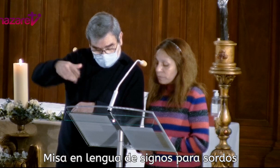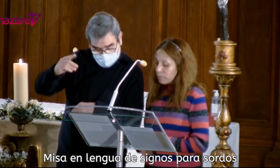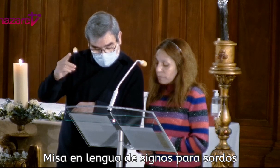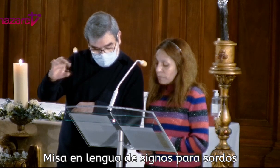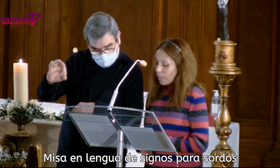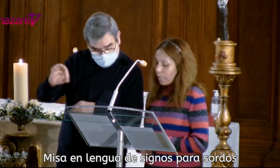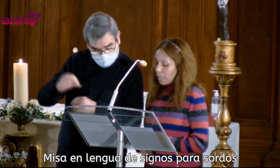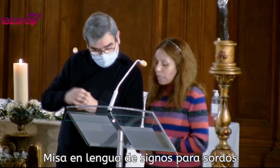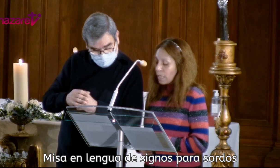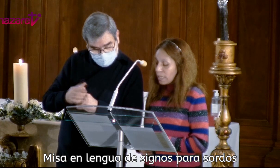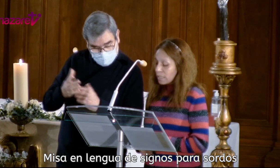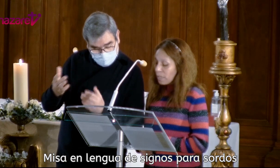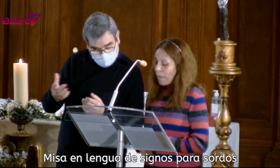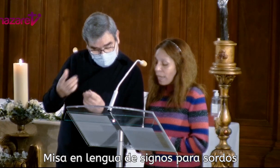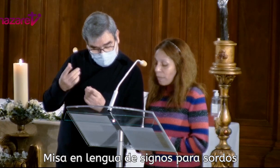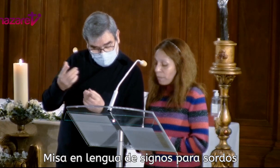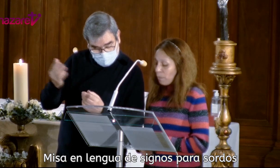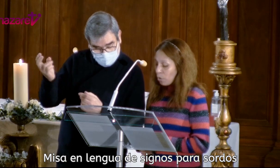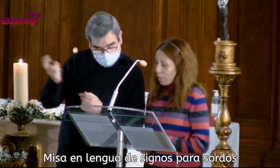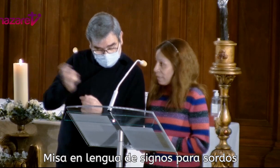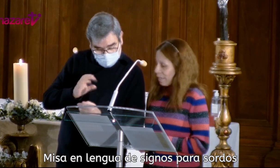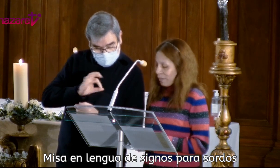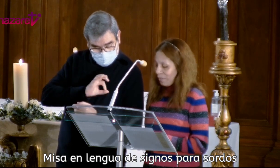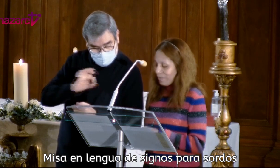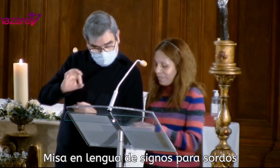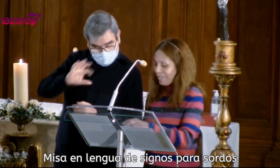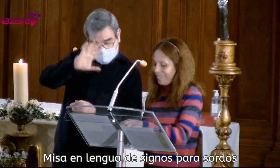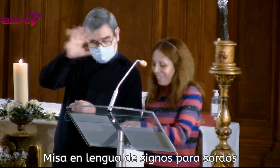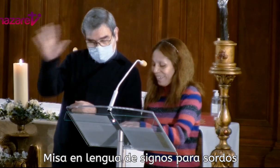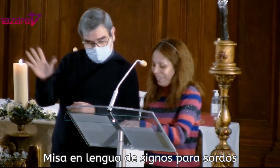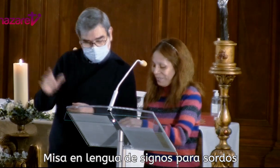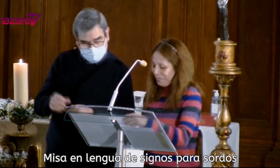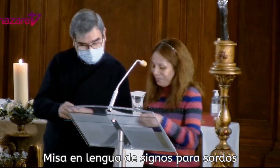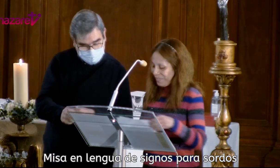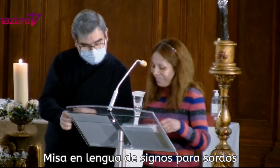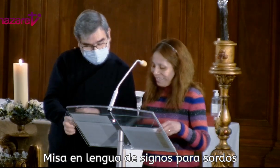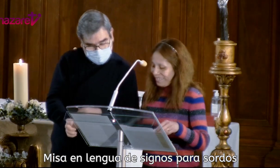Nada. Que reciba el premio del cielo.